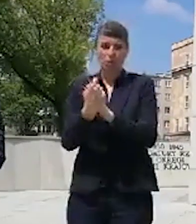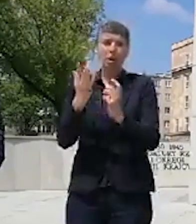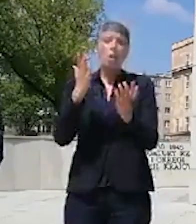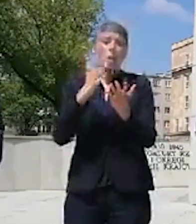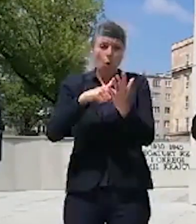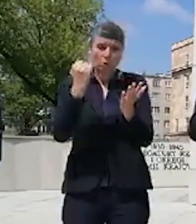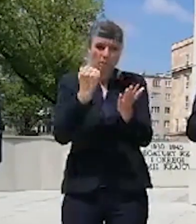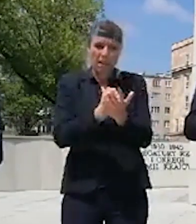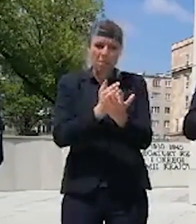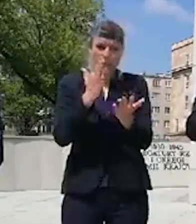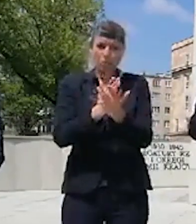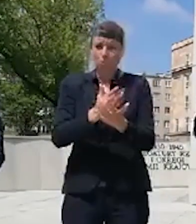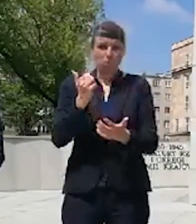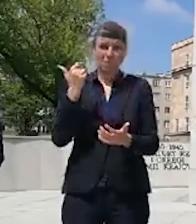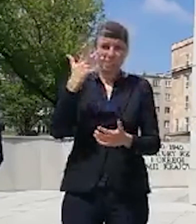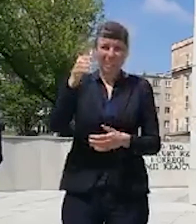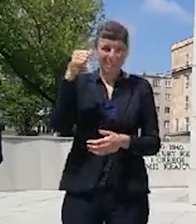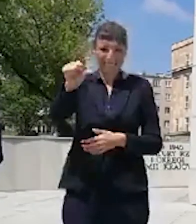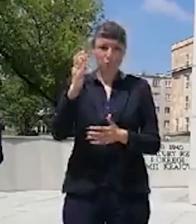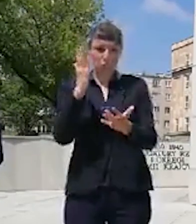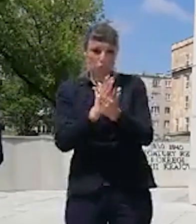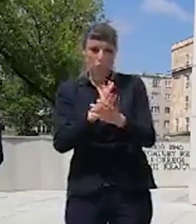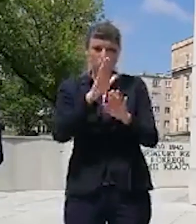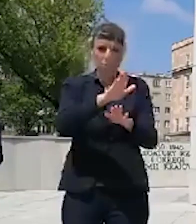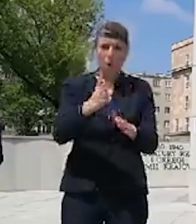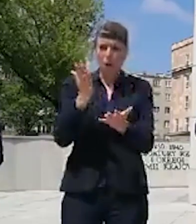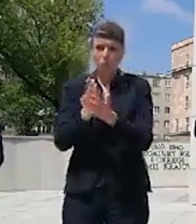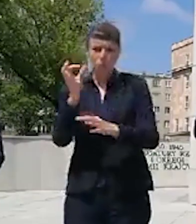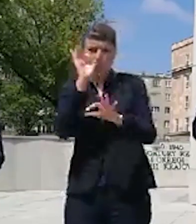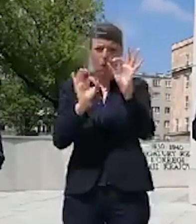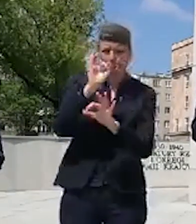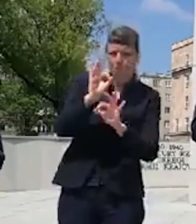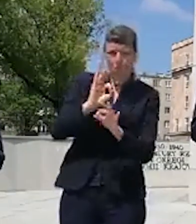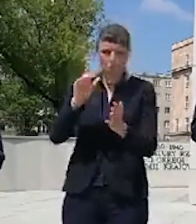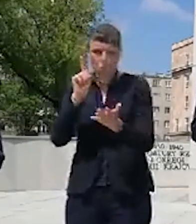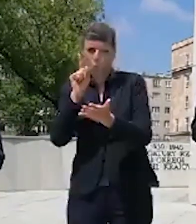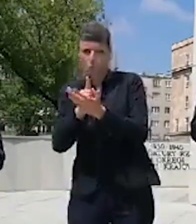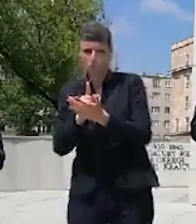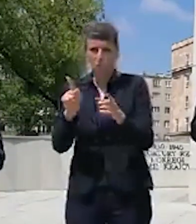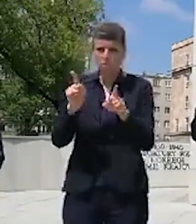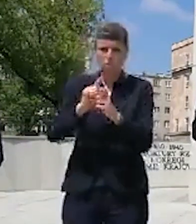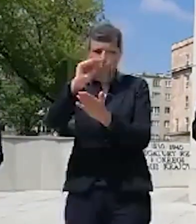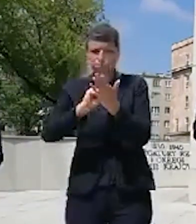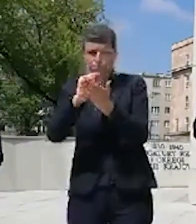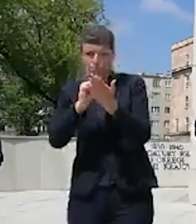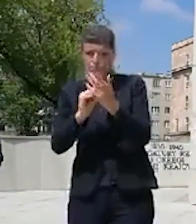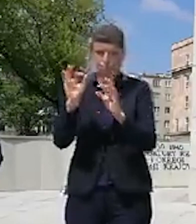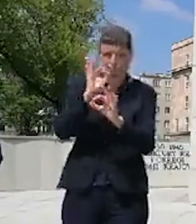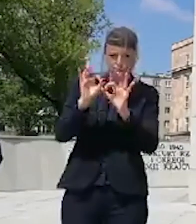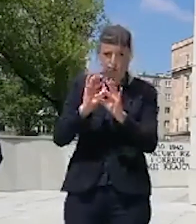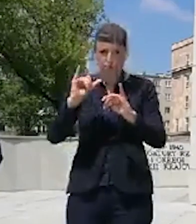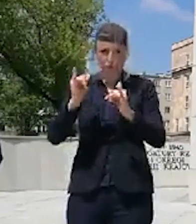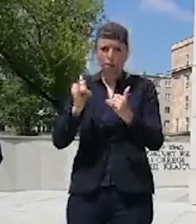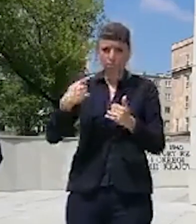były w stanie wprowadzić do niej wszelkie niezbędne poprawki, tak ją poukładać i tak ją wyprostować, żebyśmy dokonując wyborów mogli